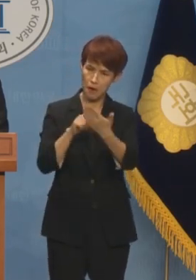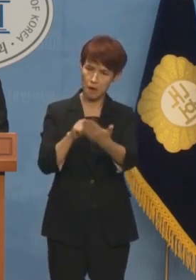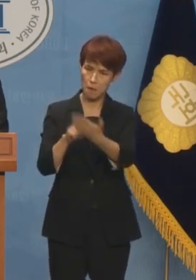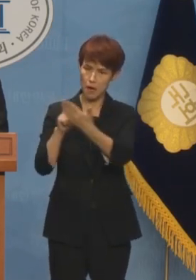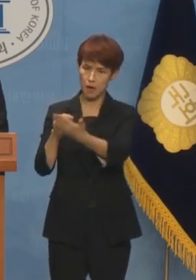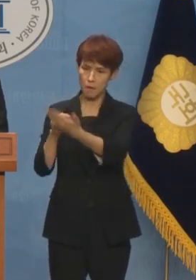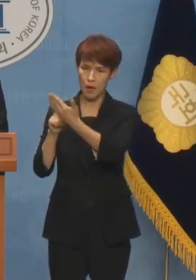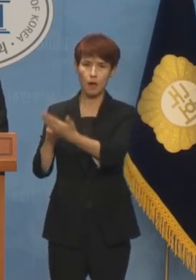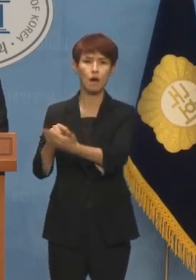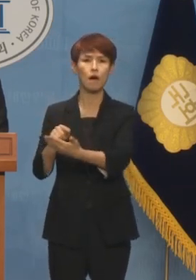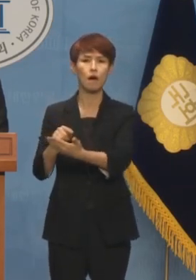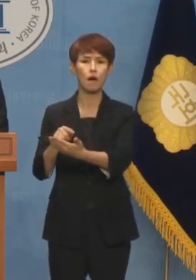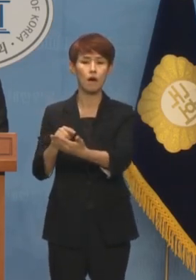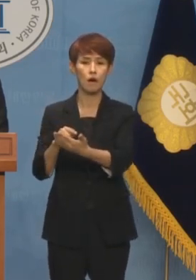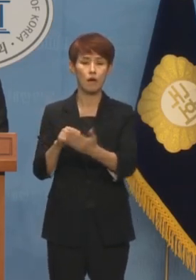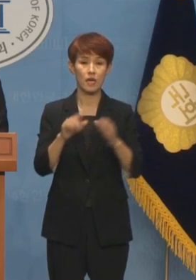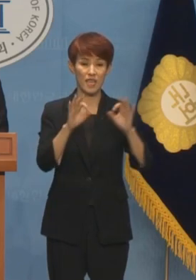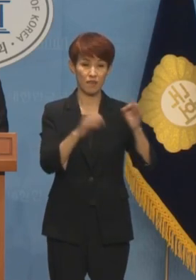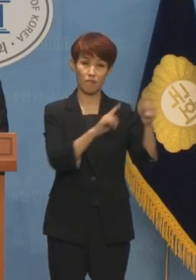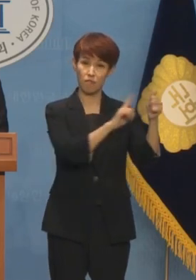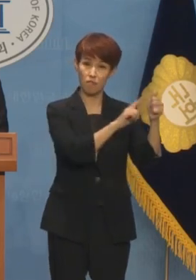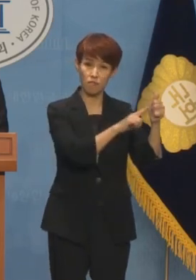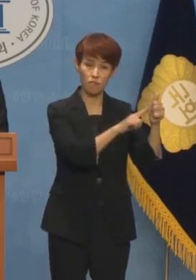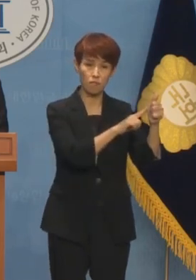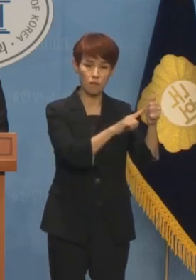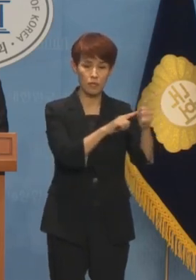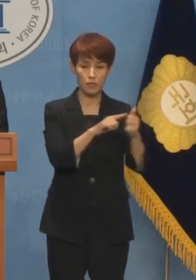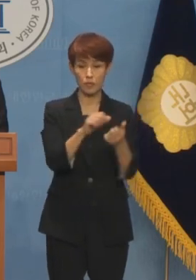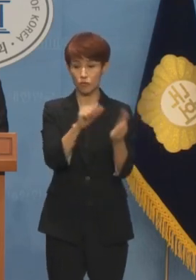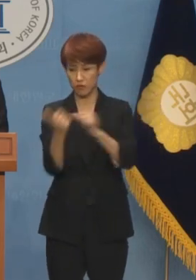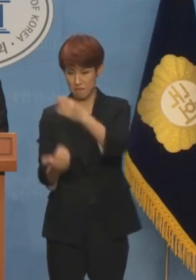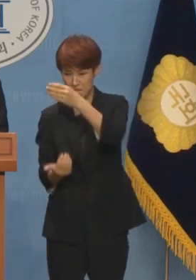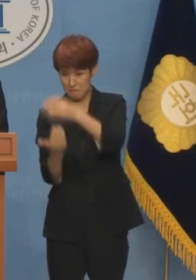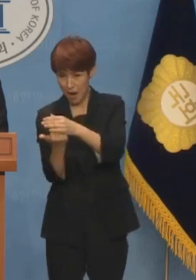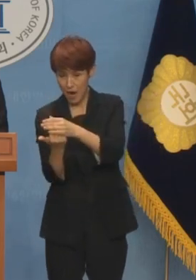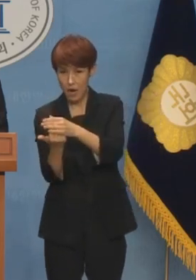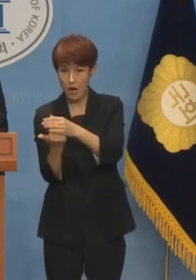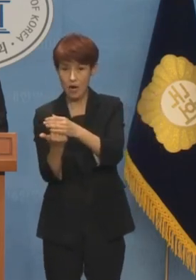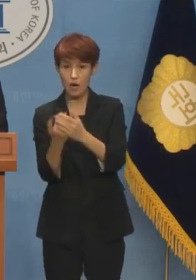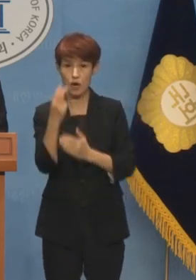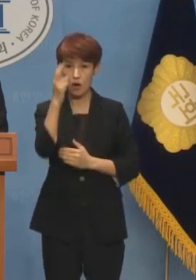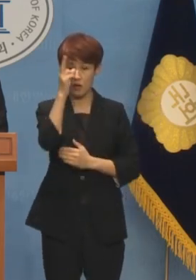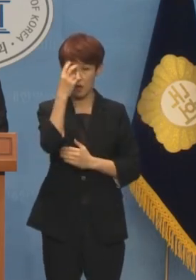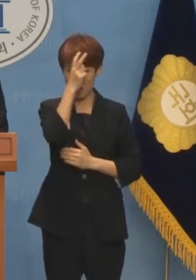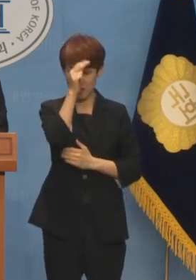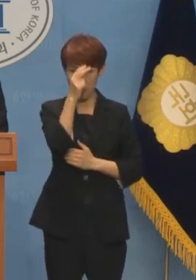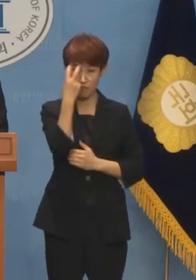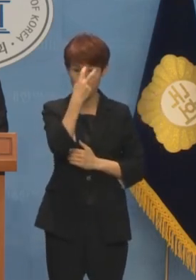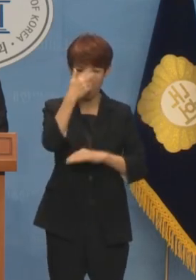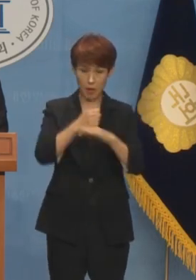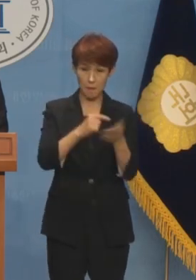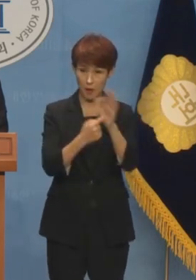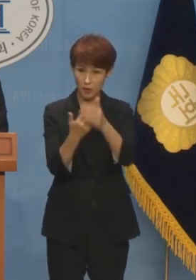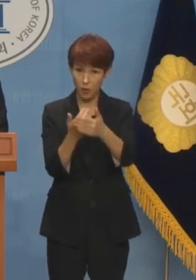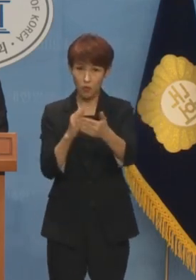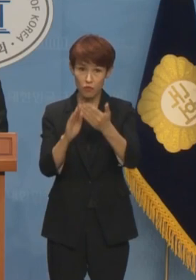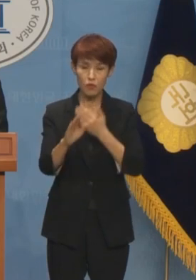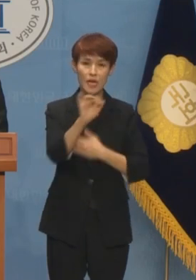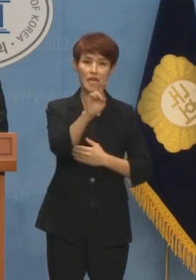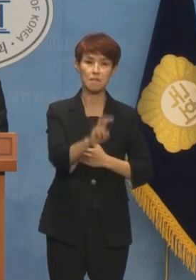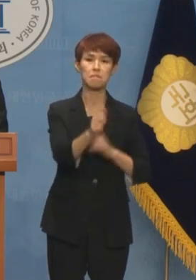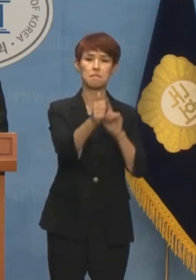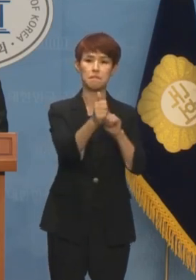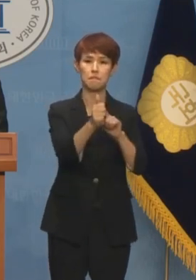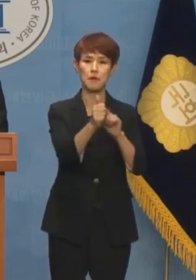있습니다. 김계환 사령관이 사망 사건 초동 수사 결과가 발표되기 전후로 임성근 사단장과